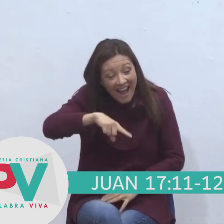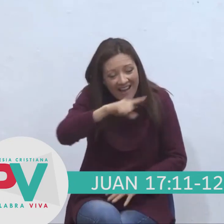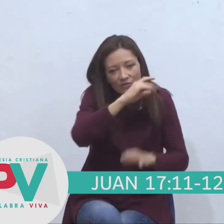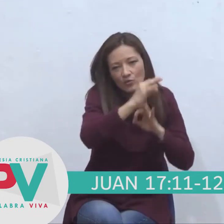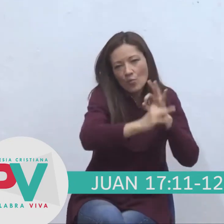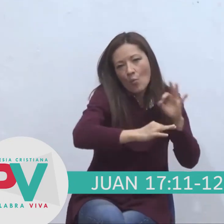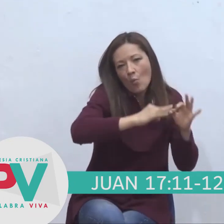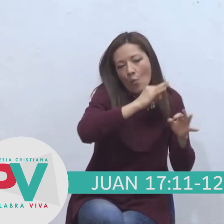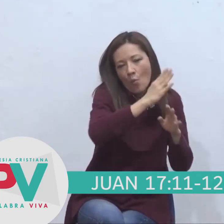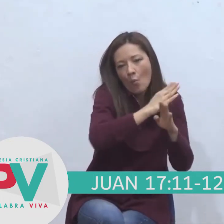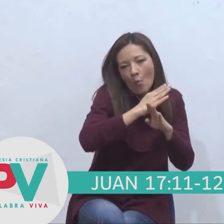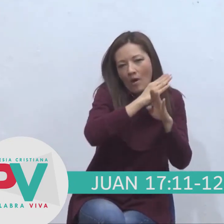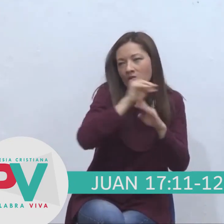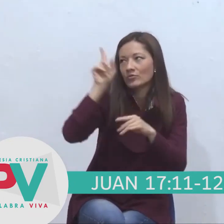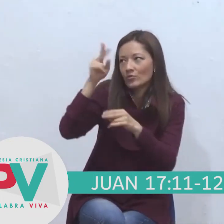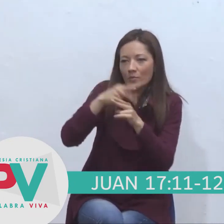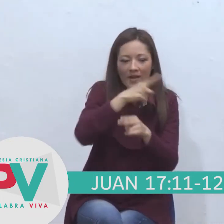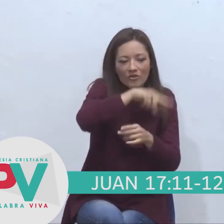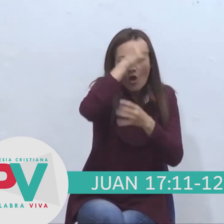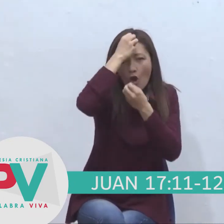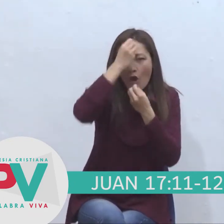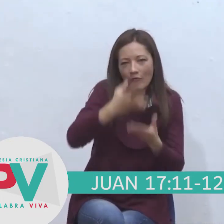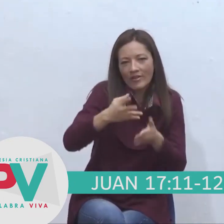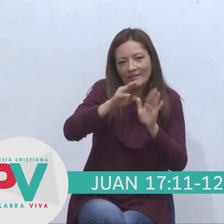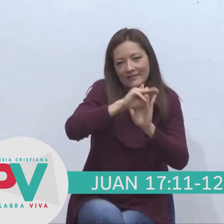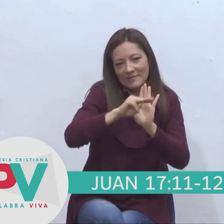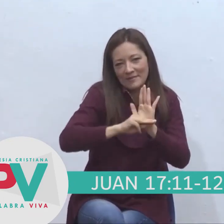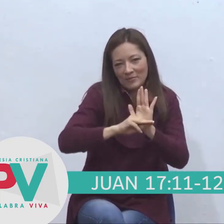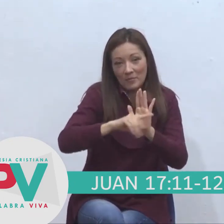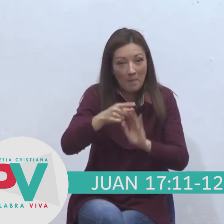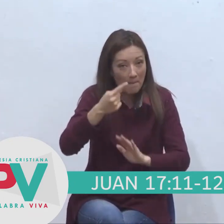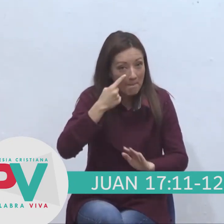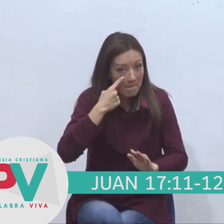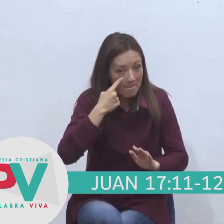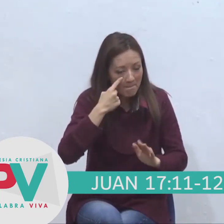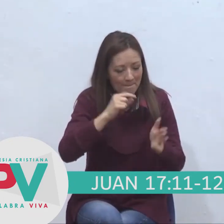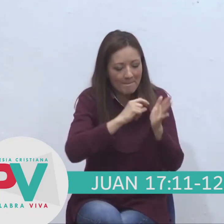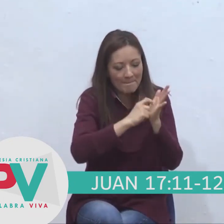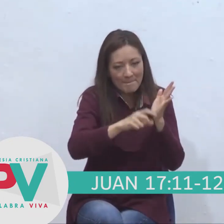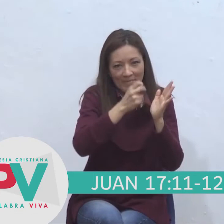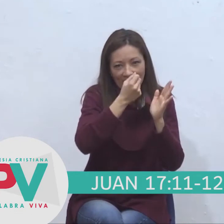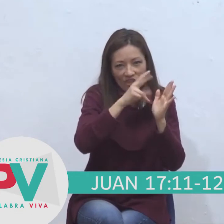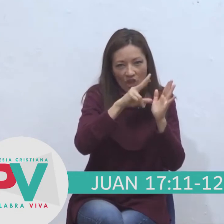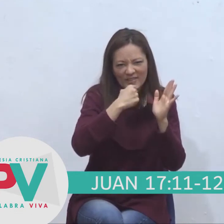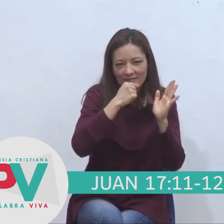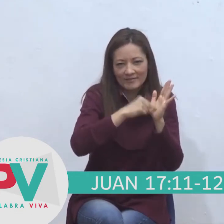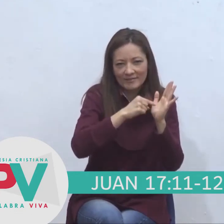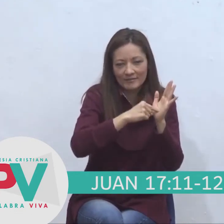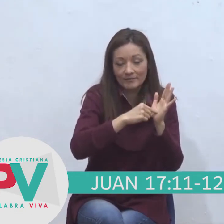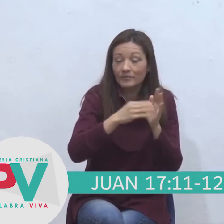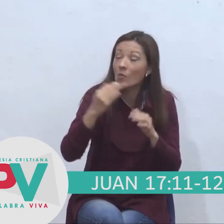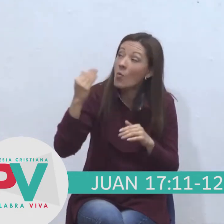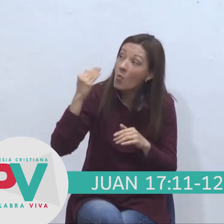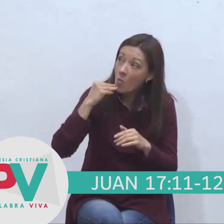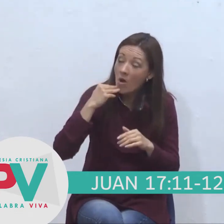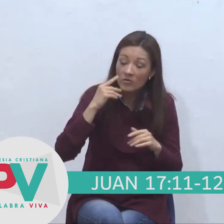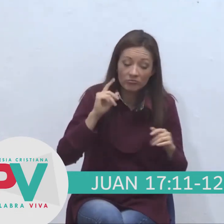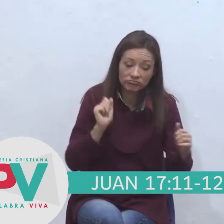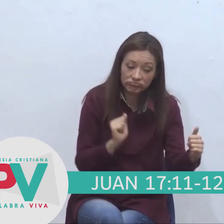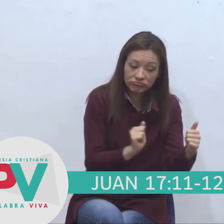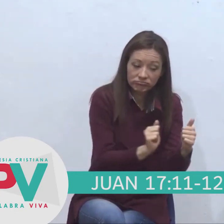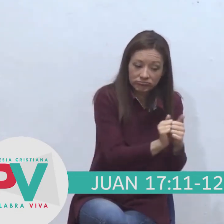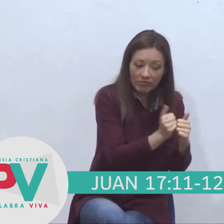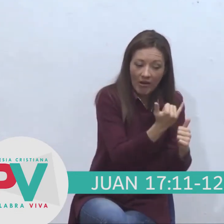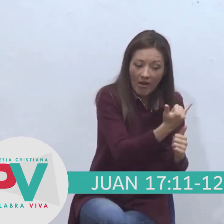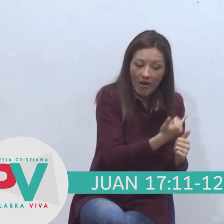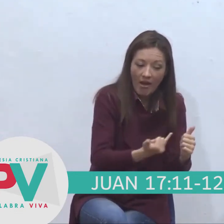guardados en su nombre, los que obedecen el mandato. Pero escucha el versículo 12. Cuando estaba con ellos en el mundo,